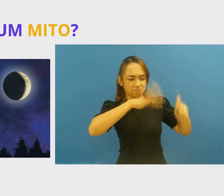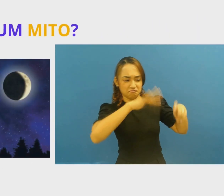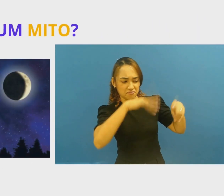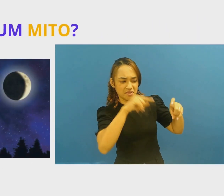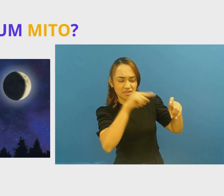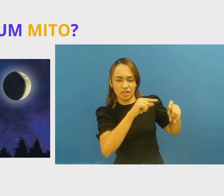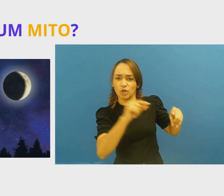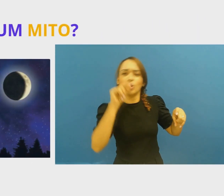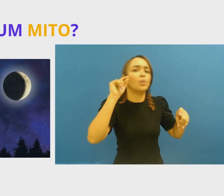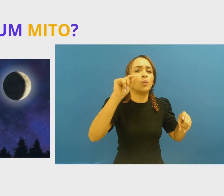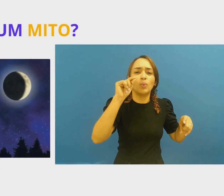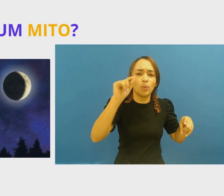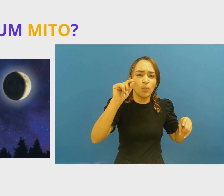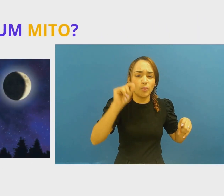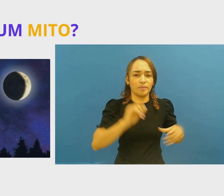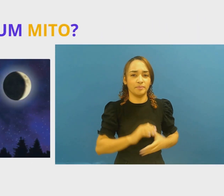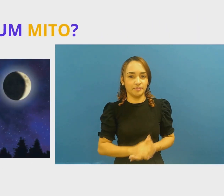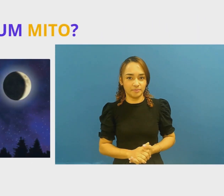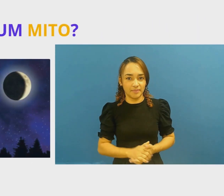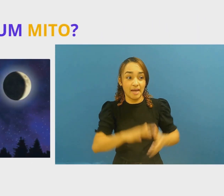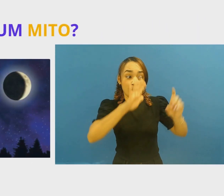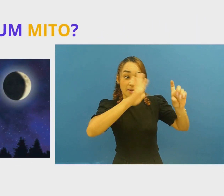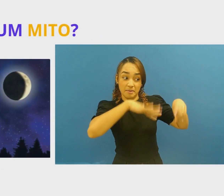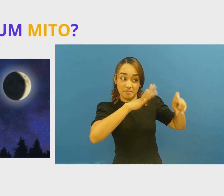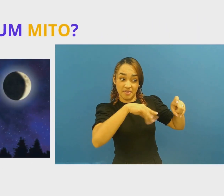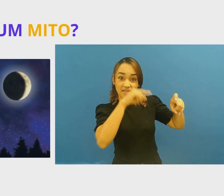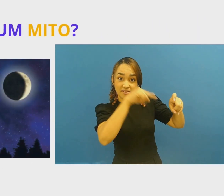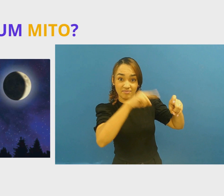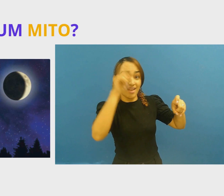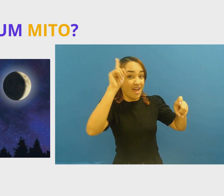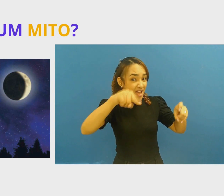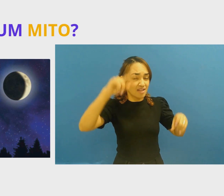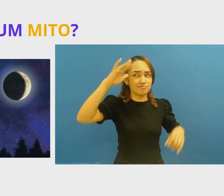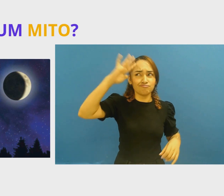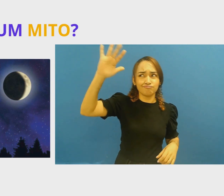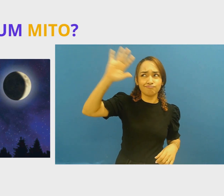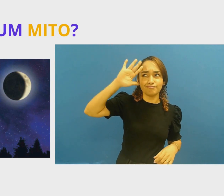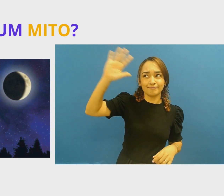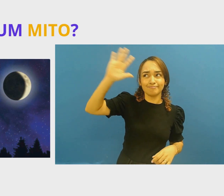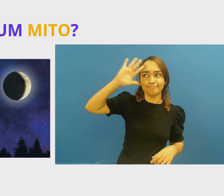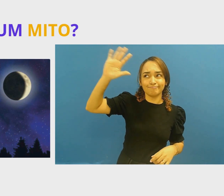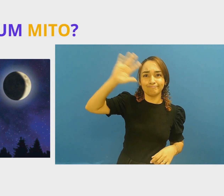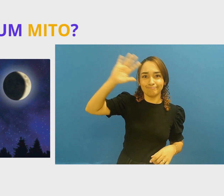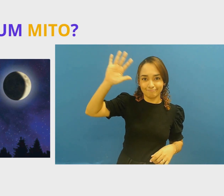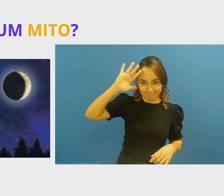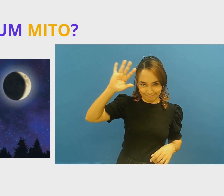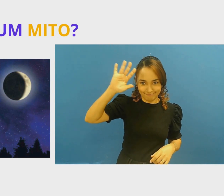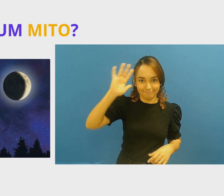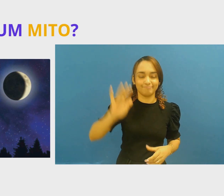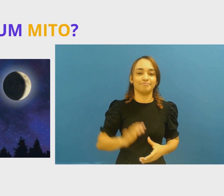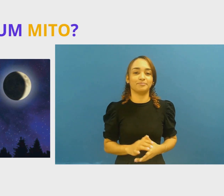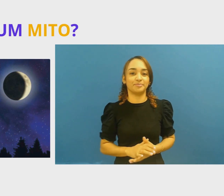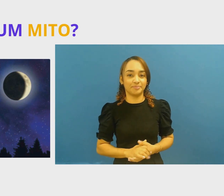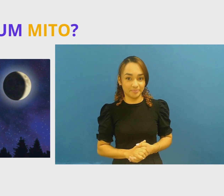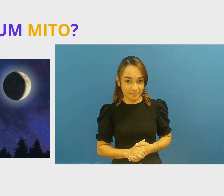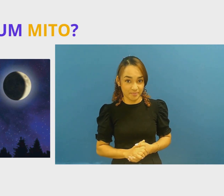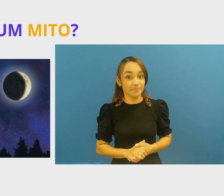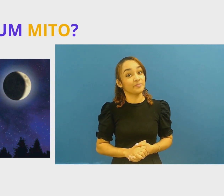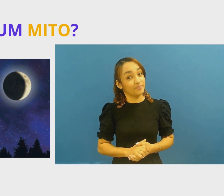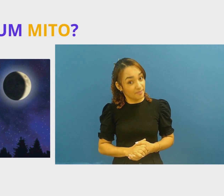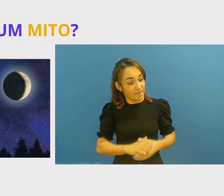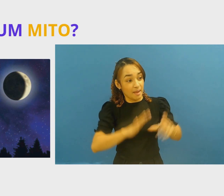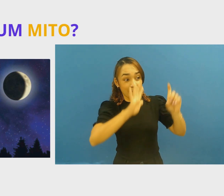Mas você sabe o que é um mito? Bom, vou explicar para vocês. O mito surge de